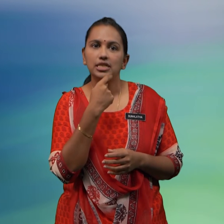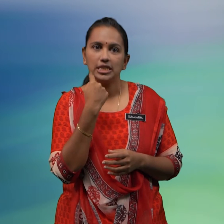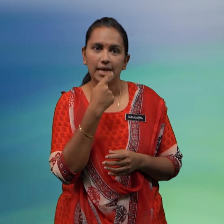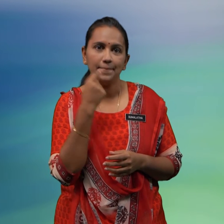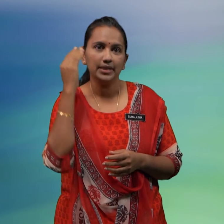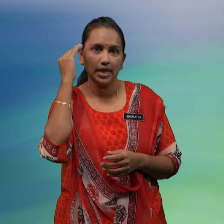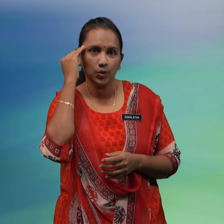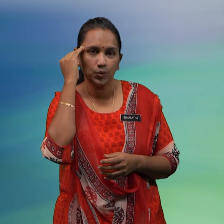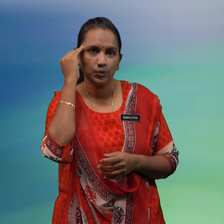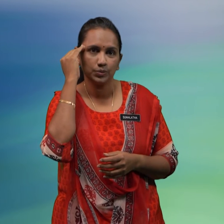Siapa tahu?